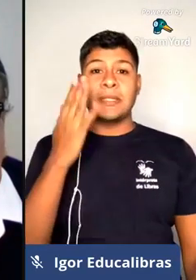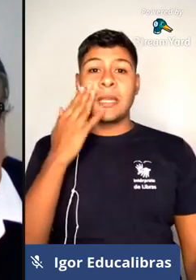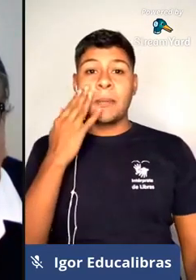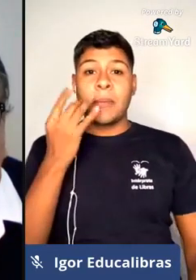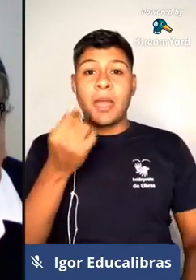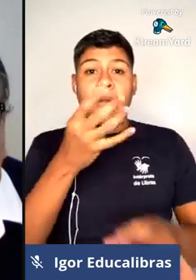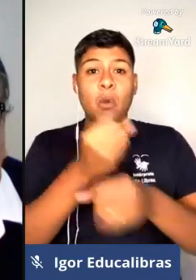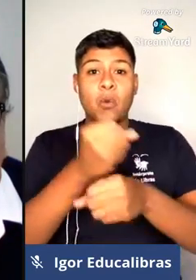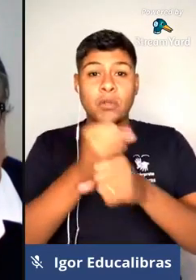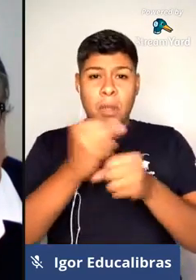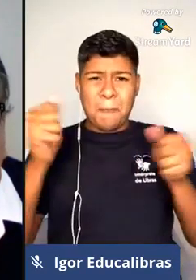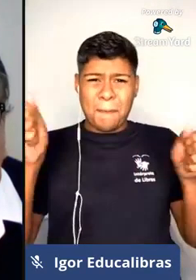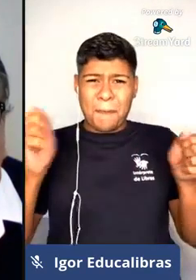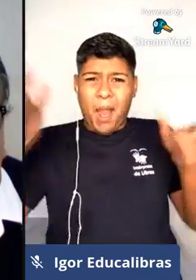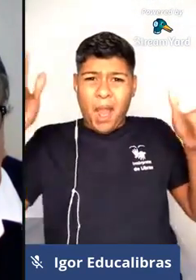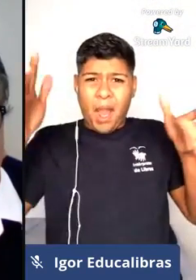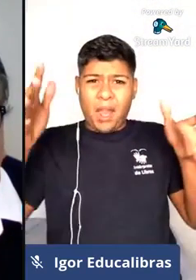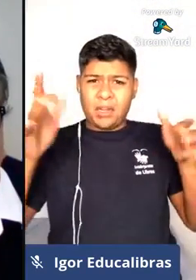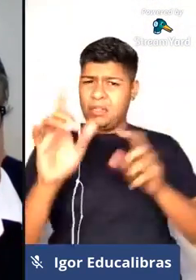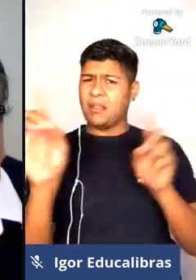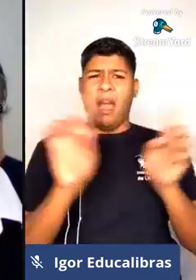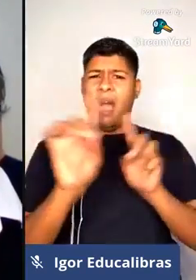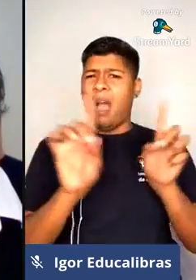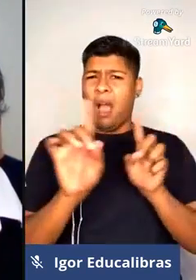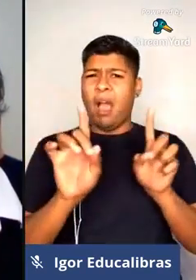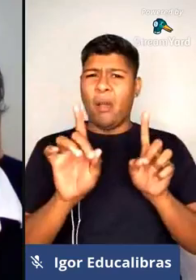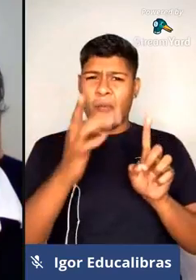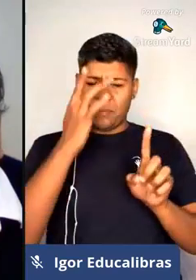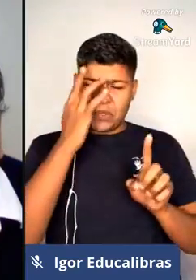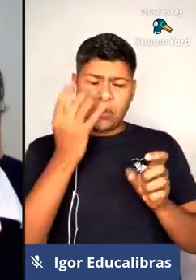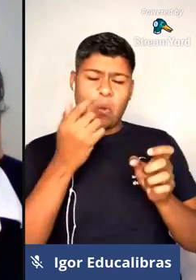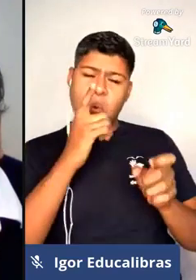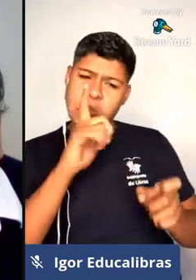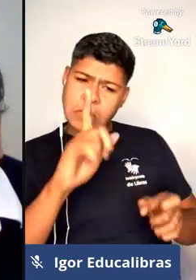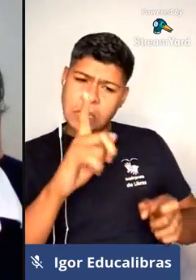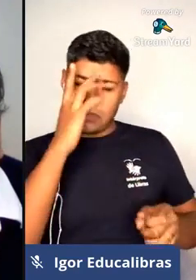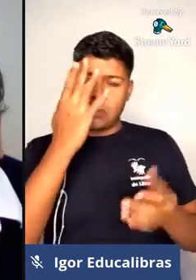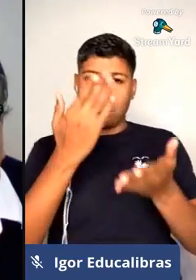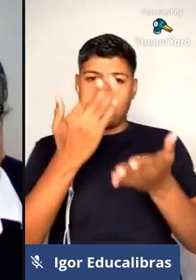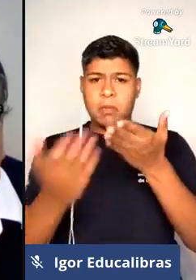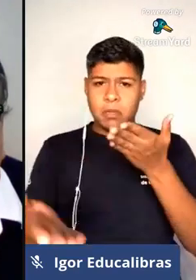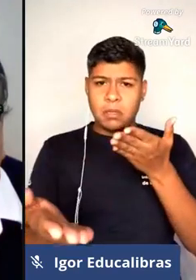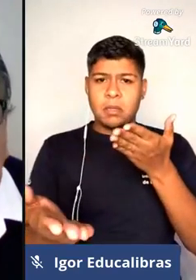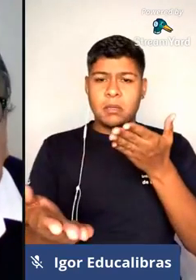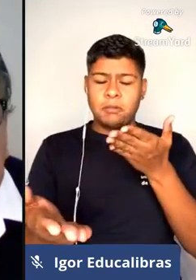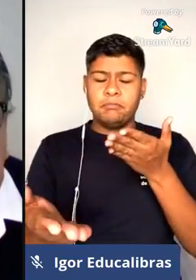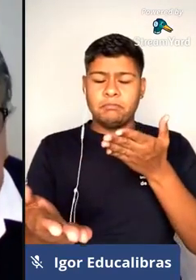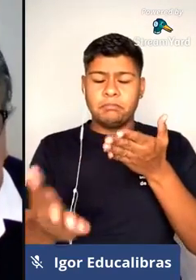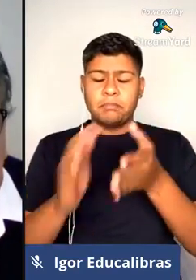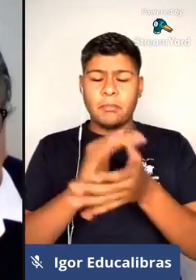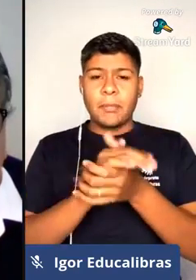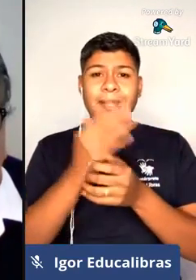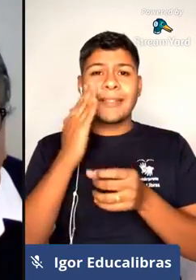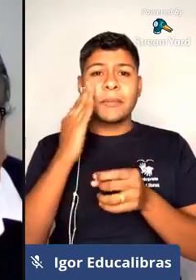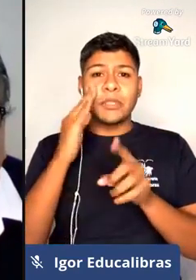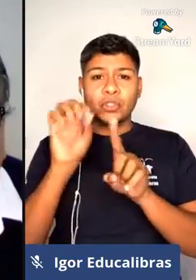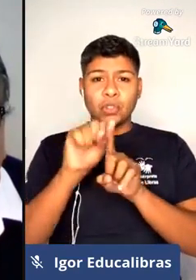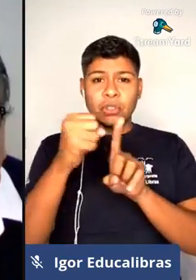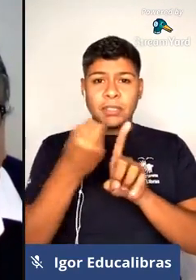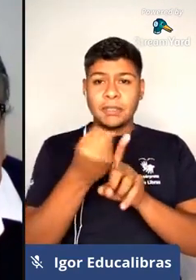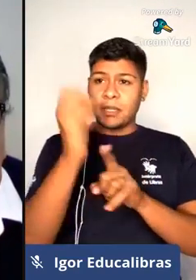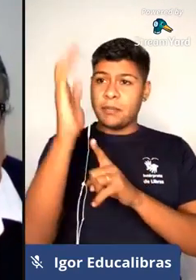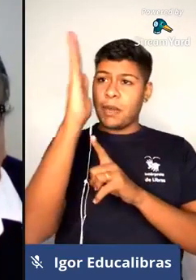não é mágica, se alguém perde, né? O fato é que, numa sociedade como a